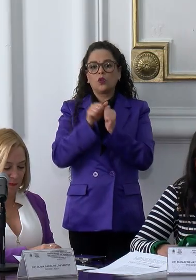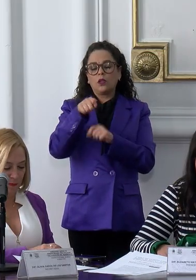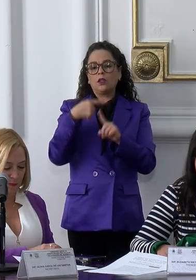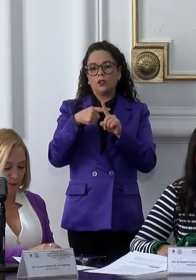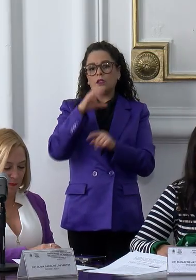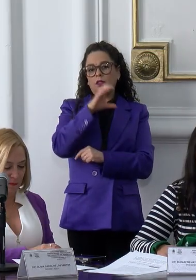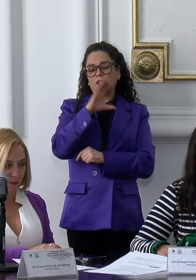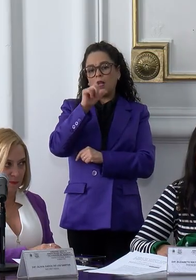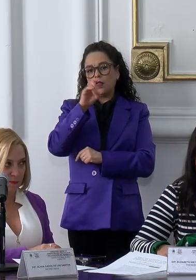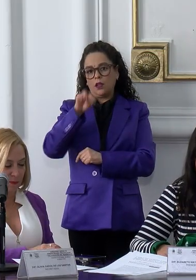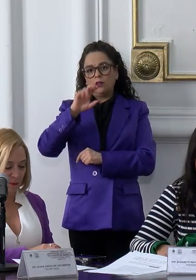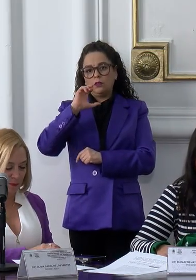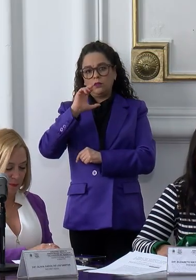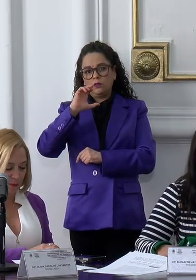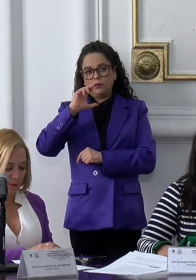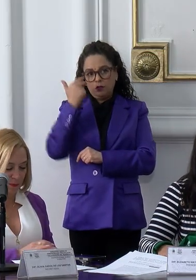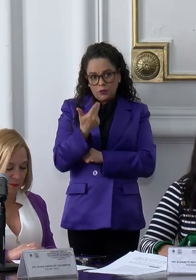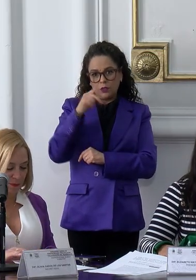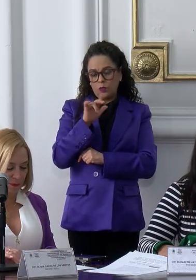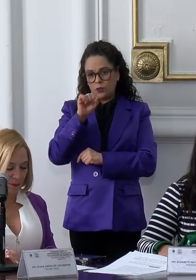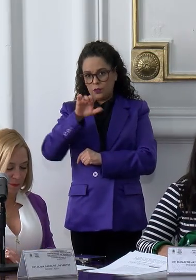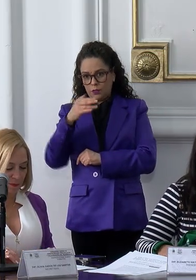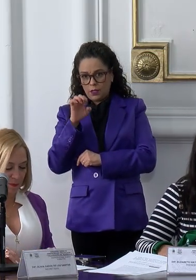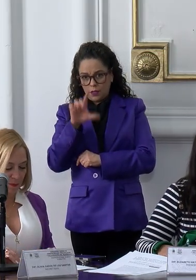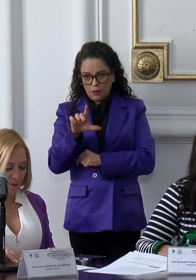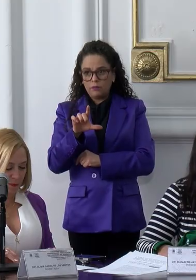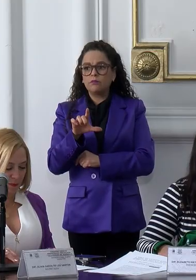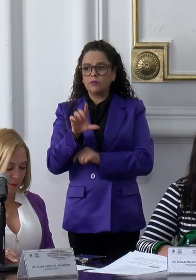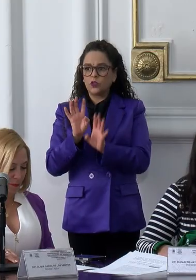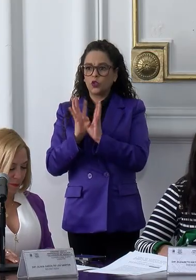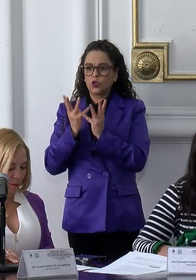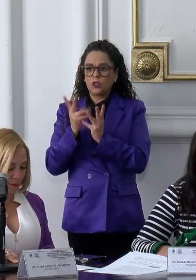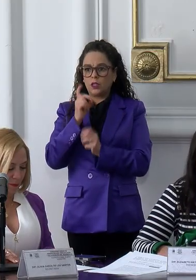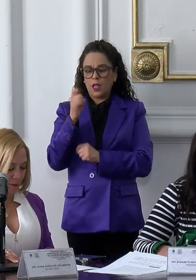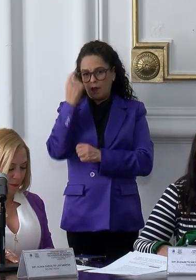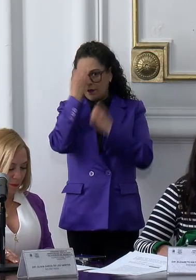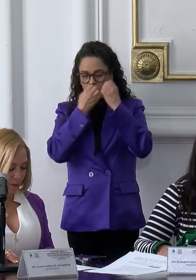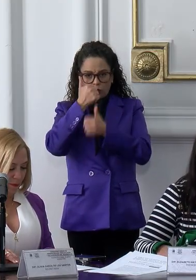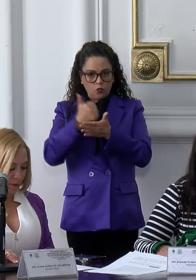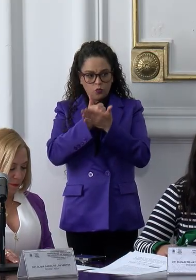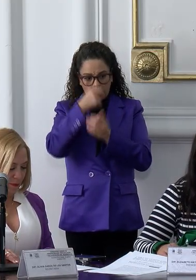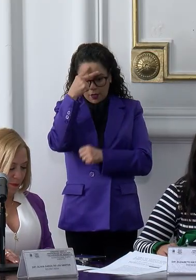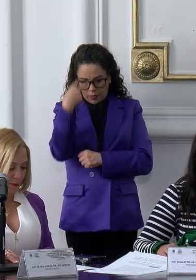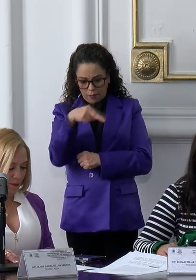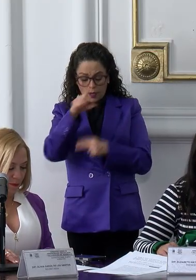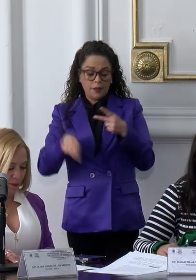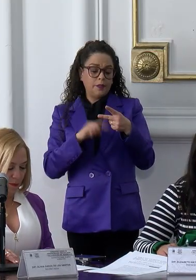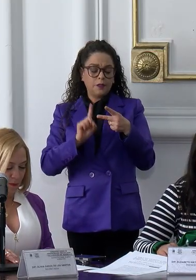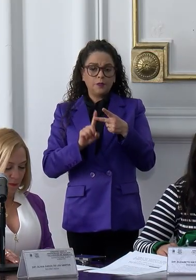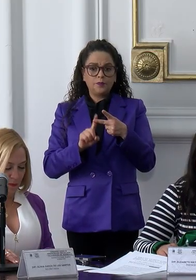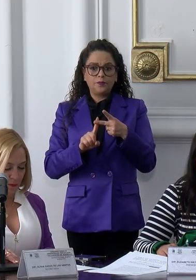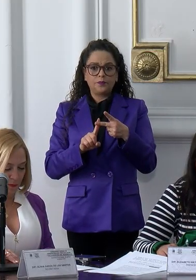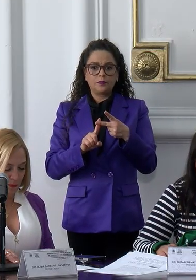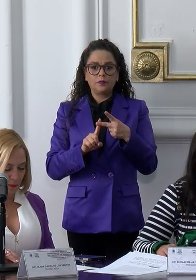Chelius Miguel para integrar por un periodo adicional el Consejo de Evaluación de la Ciudad de México. Segundo, se somete a